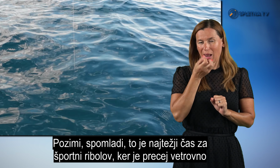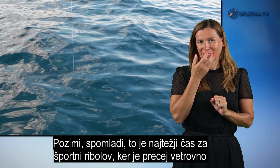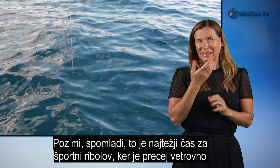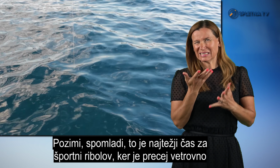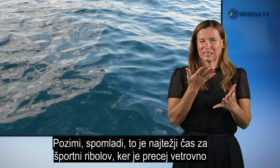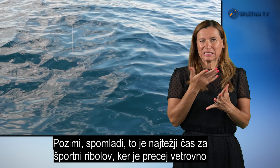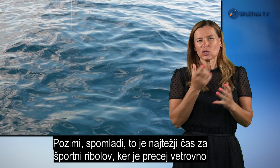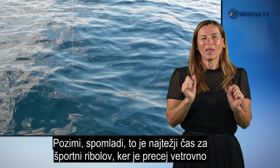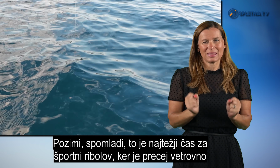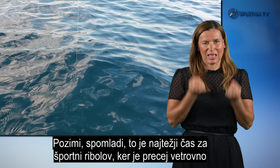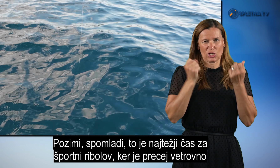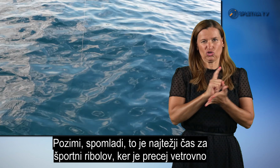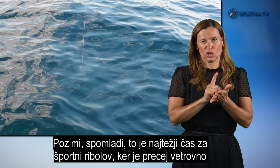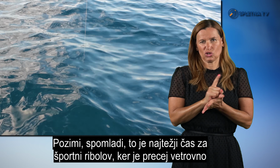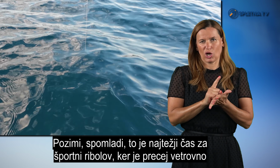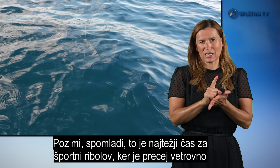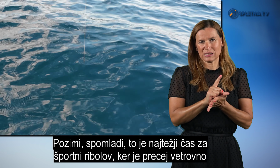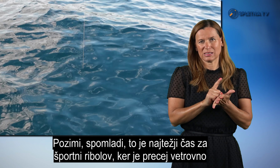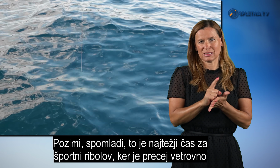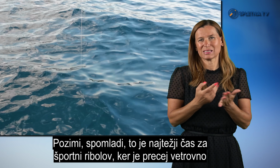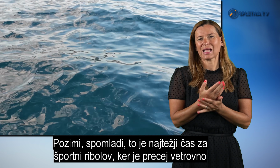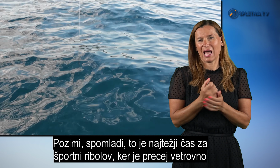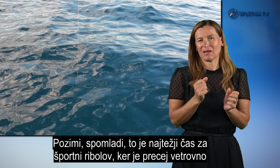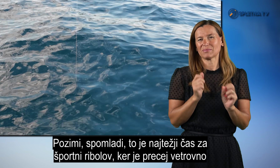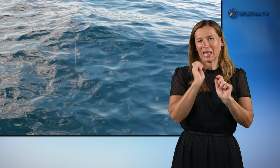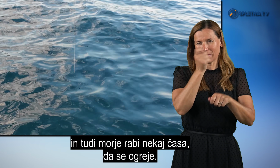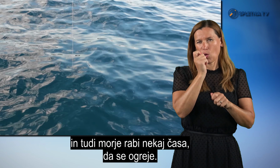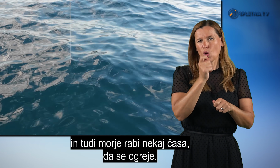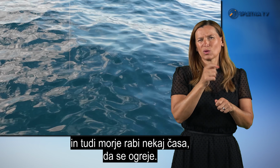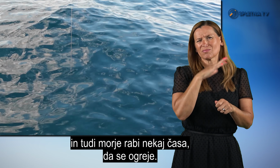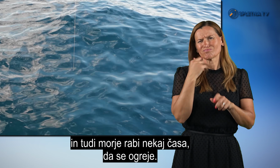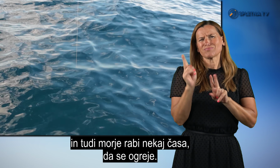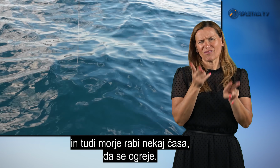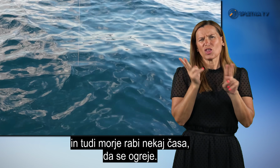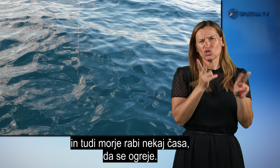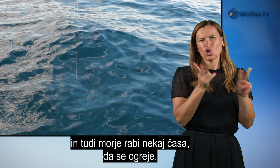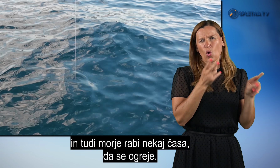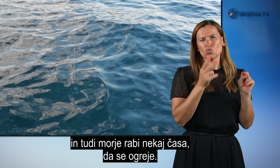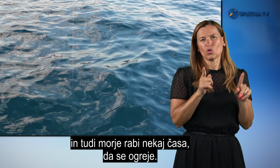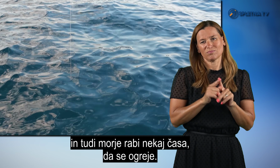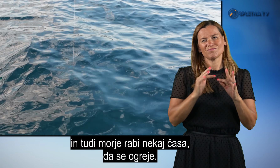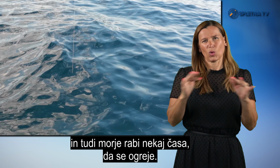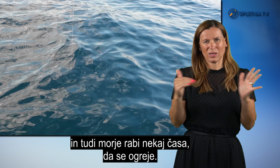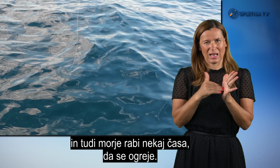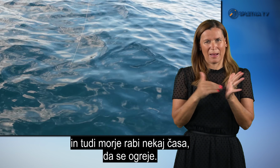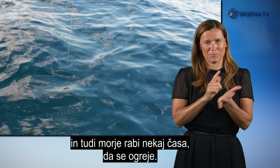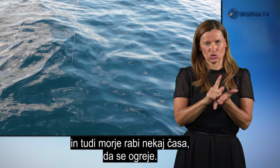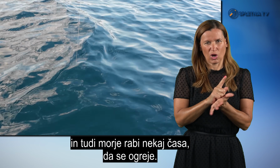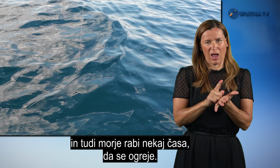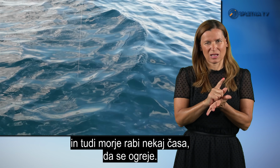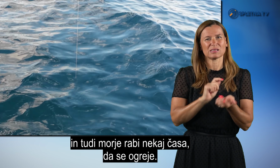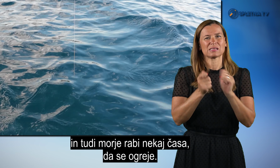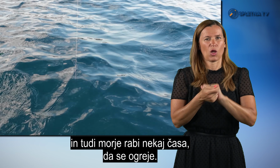je to najtežji čas za športni ribolov, ker je precej vetrovno in tudi morje rabi nekaj časa, da